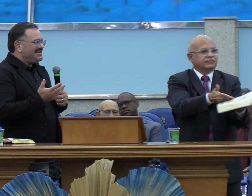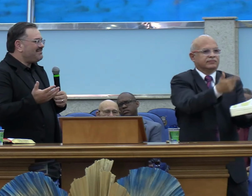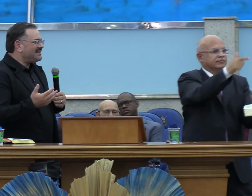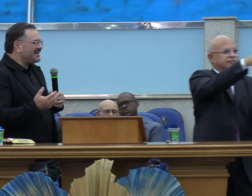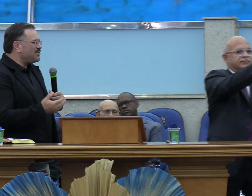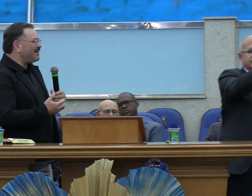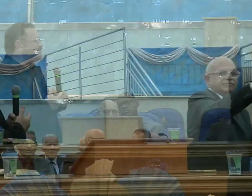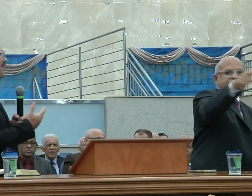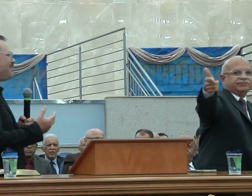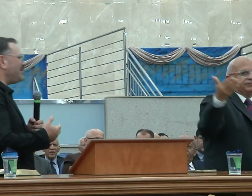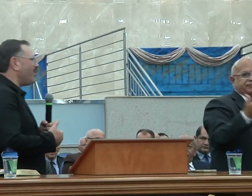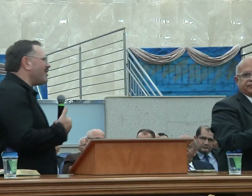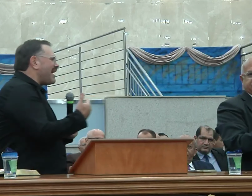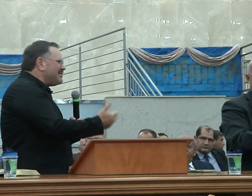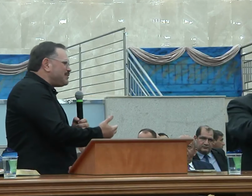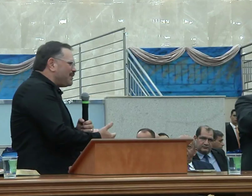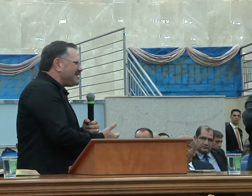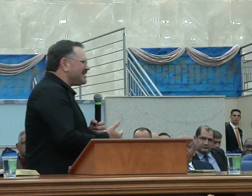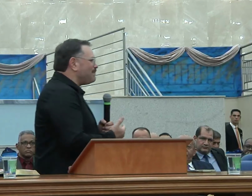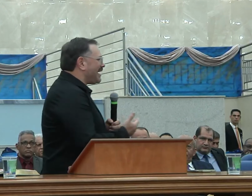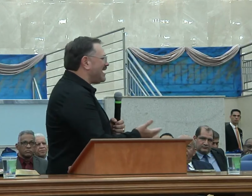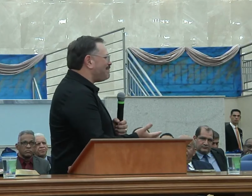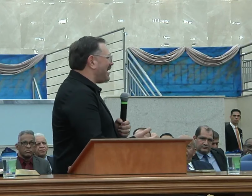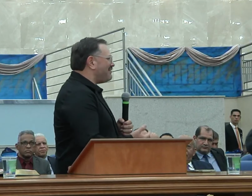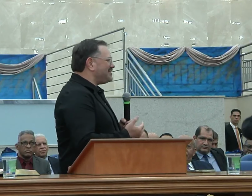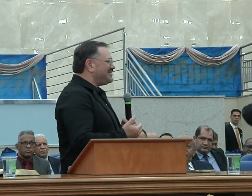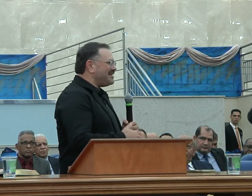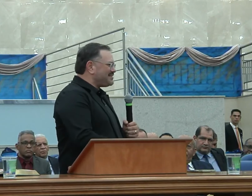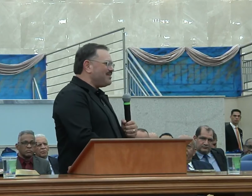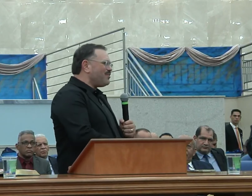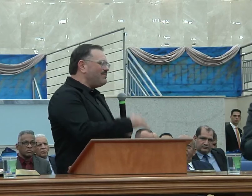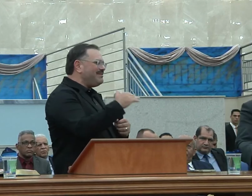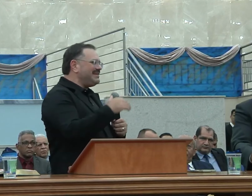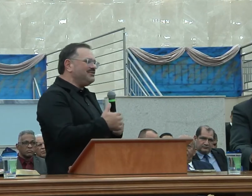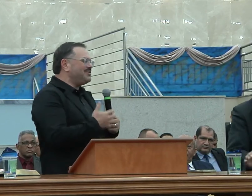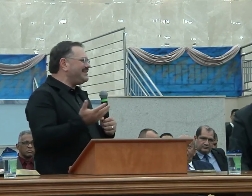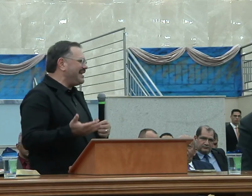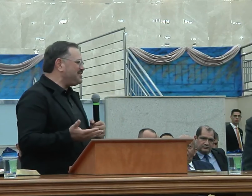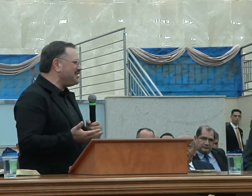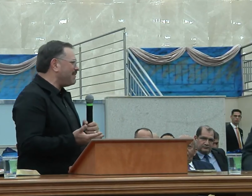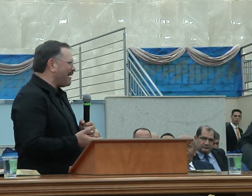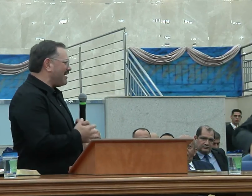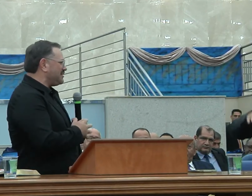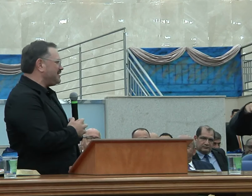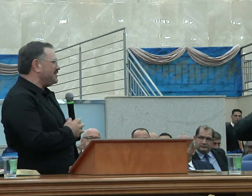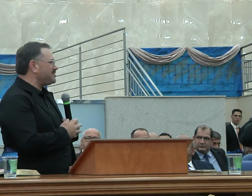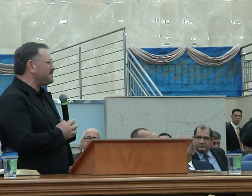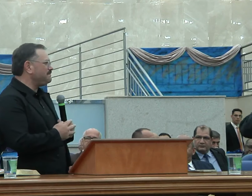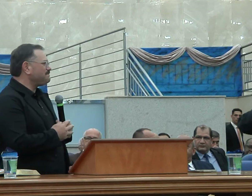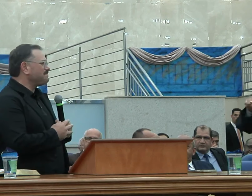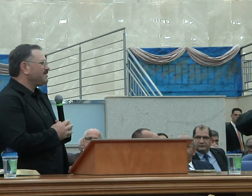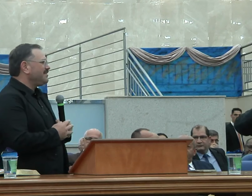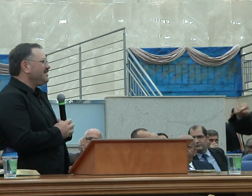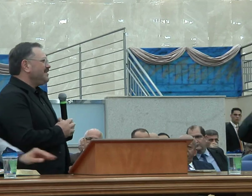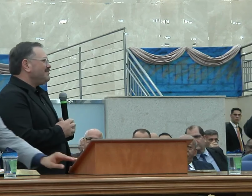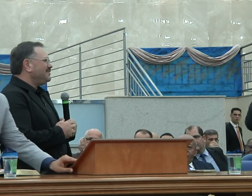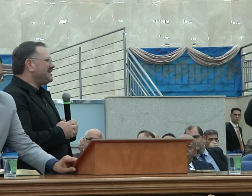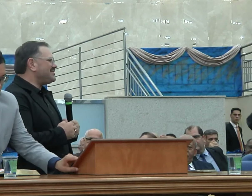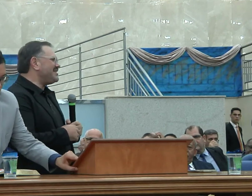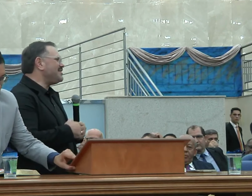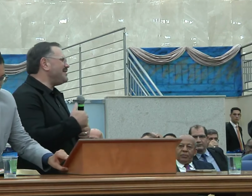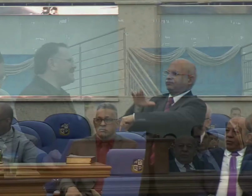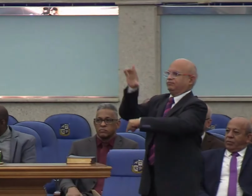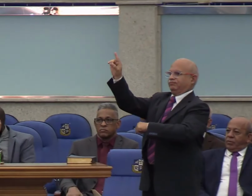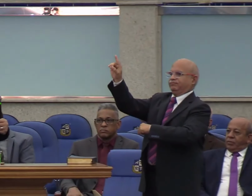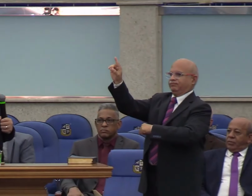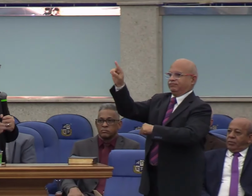E na verdade, quando eu me colocava à disposição para ler a palavra de Deus, eu como menino não entendia a palavra de Deus. Muitas